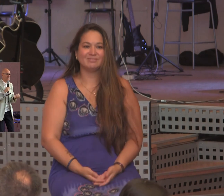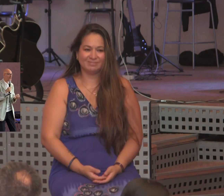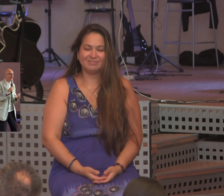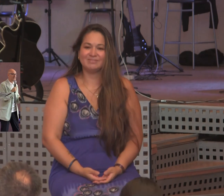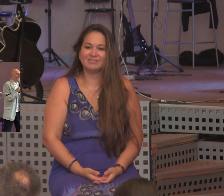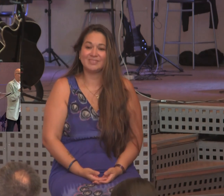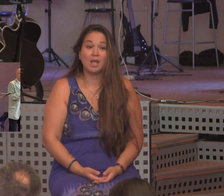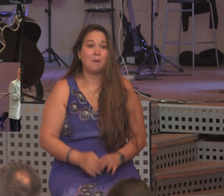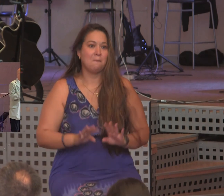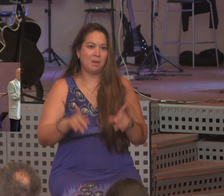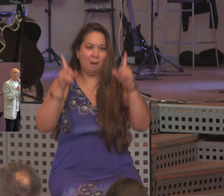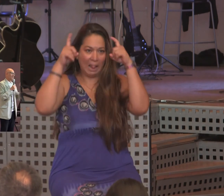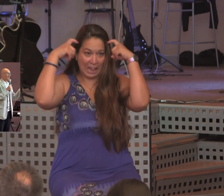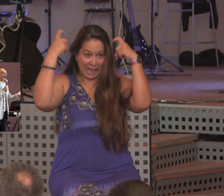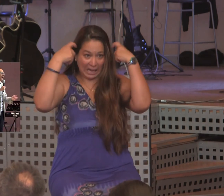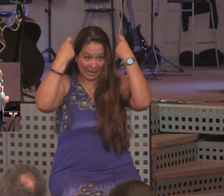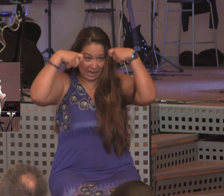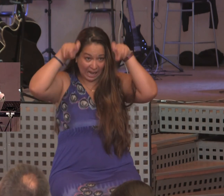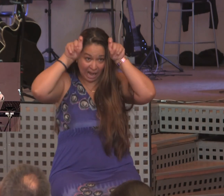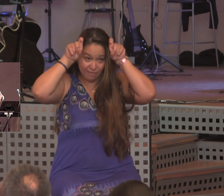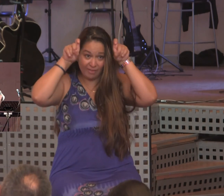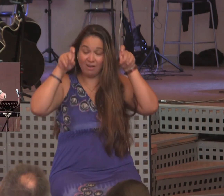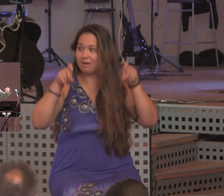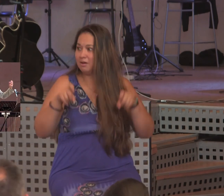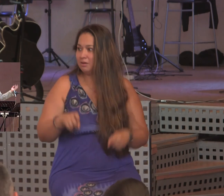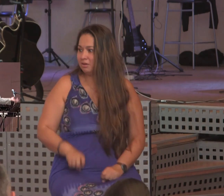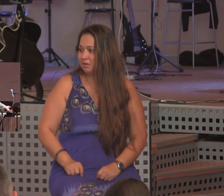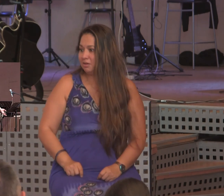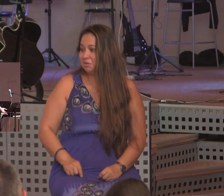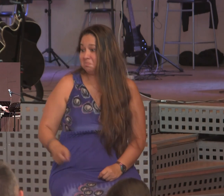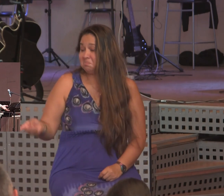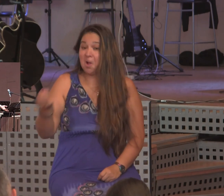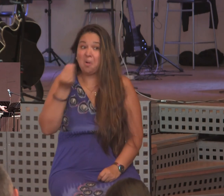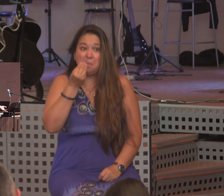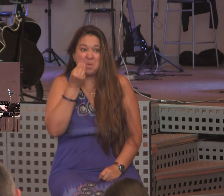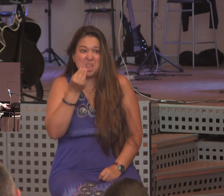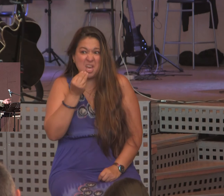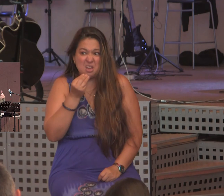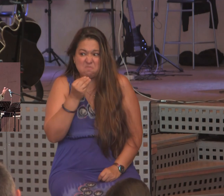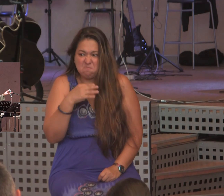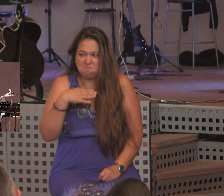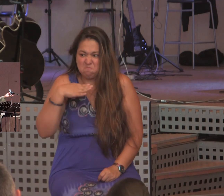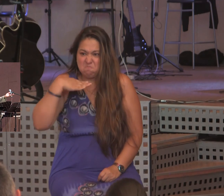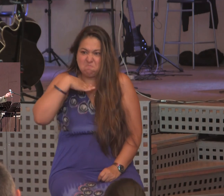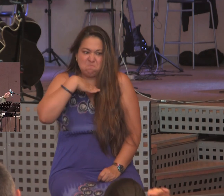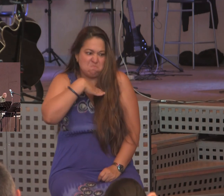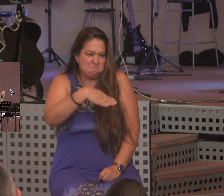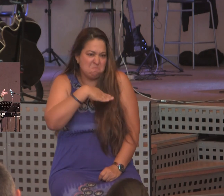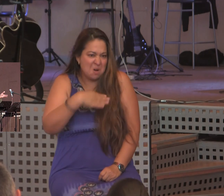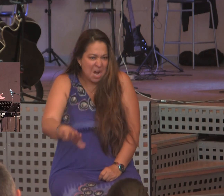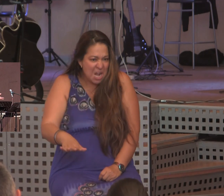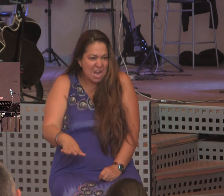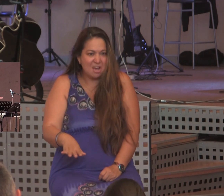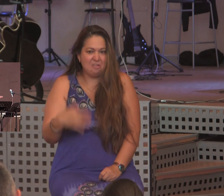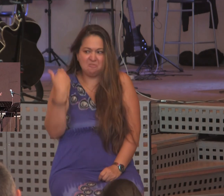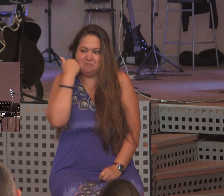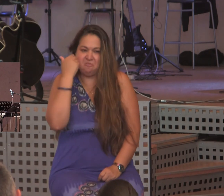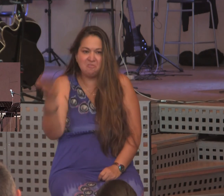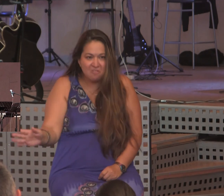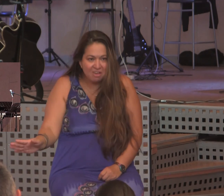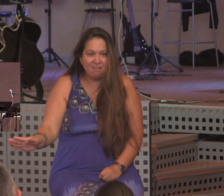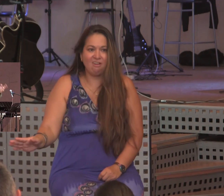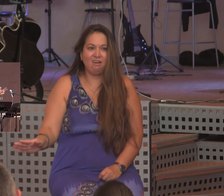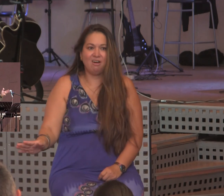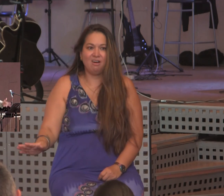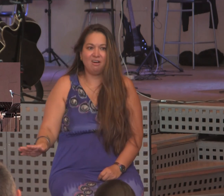A la cabra le puedes dar algo rancio de hace 4 meses. Y no hace falta ni que se lo des. La cabra